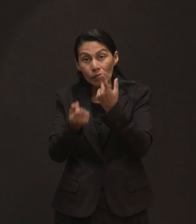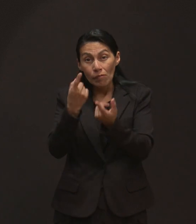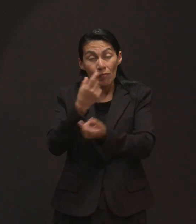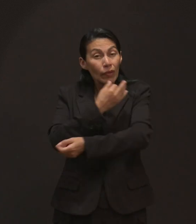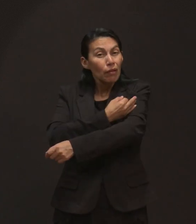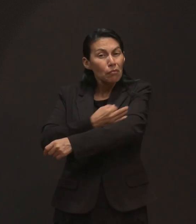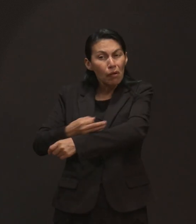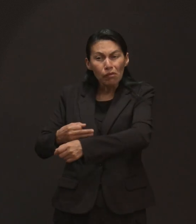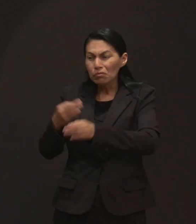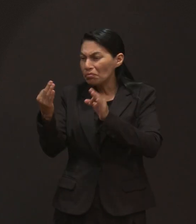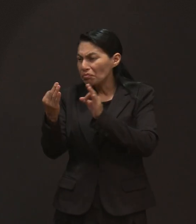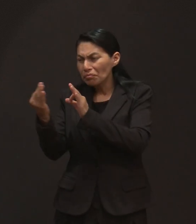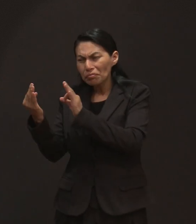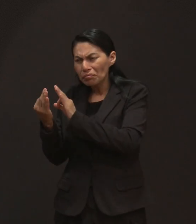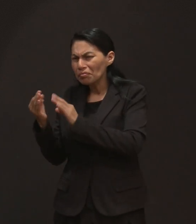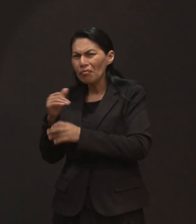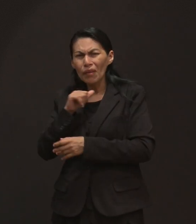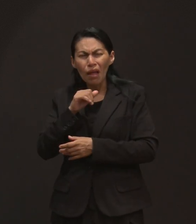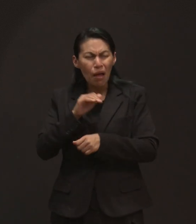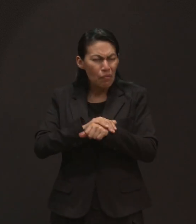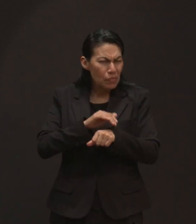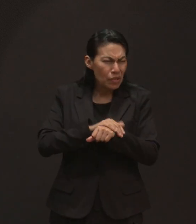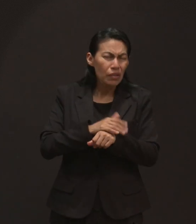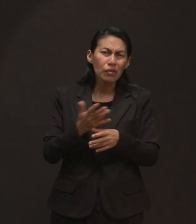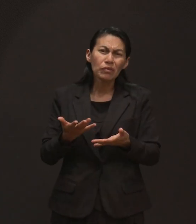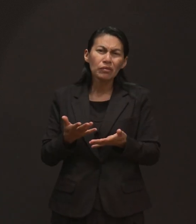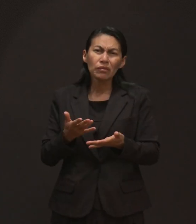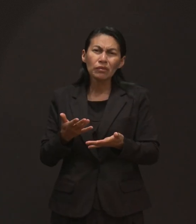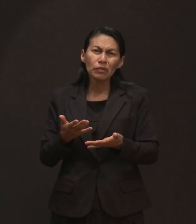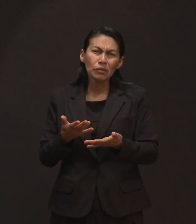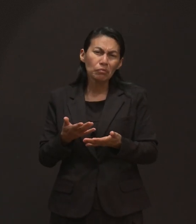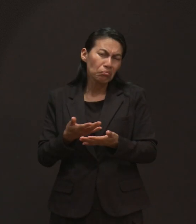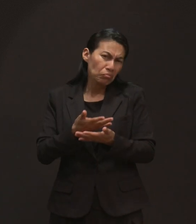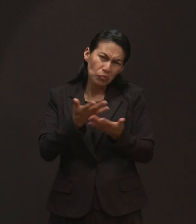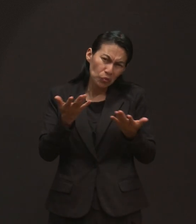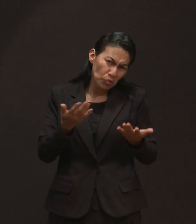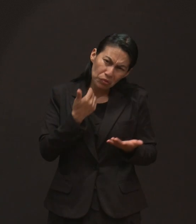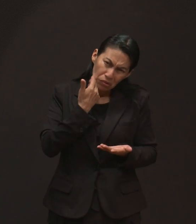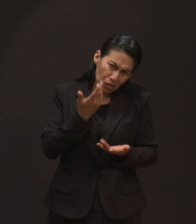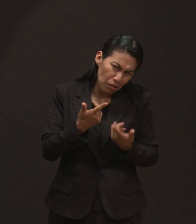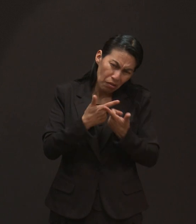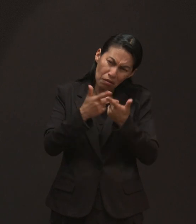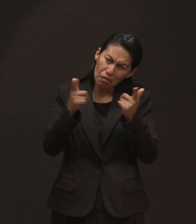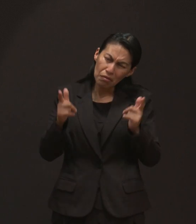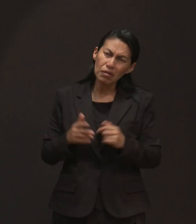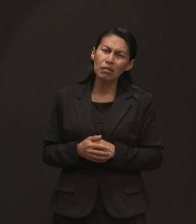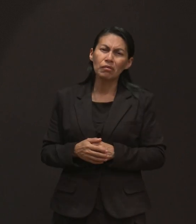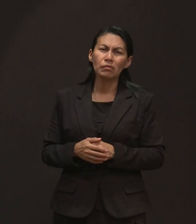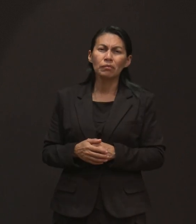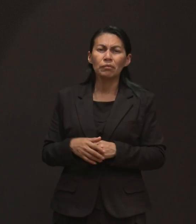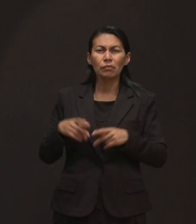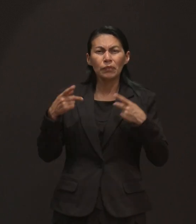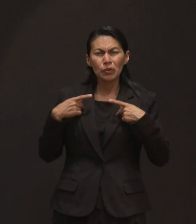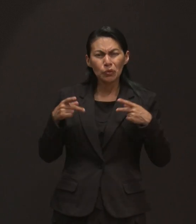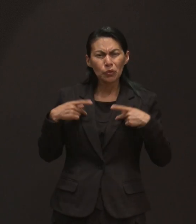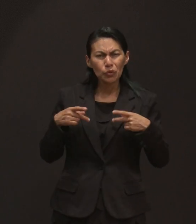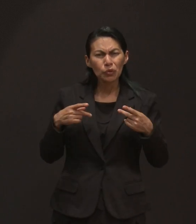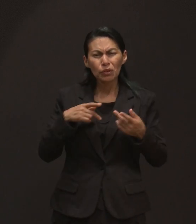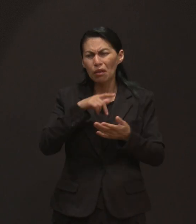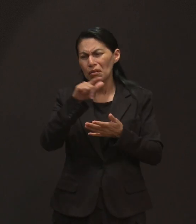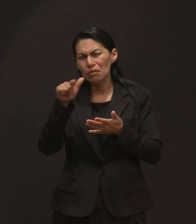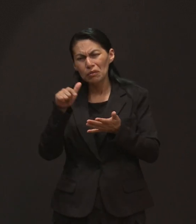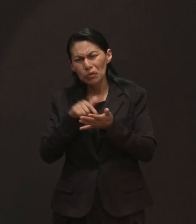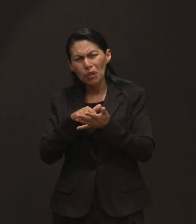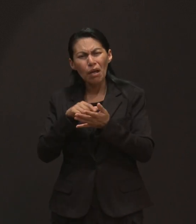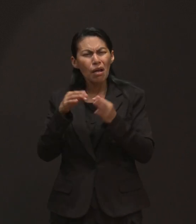alguien no tiene una familia cercana, con amigos, sí, ¿verdad? Con personas de